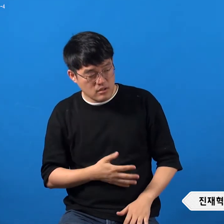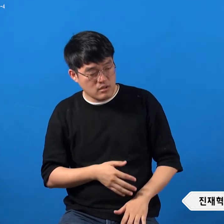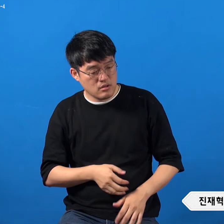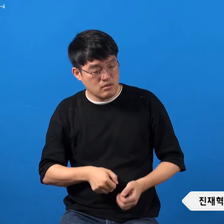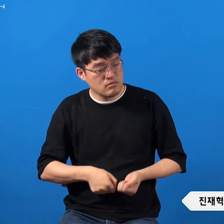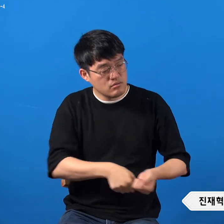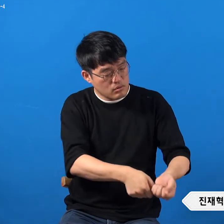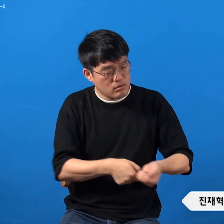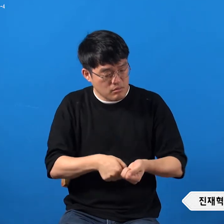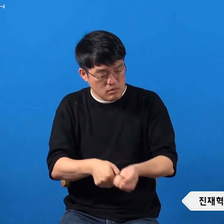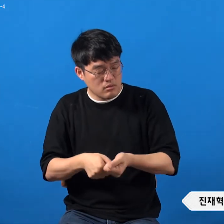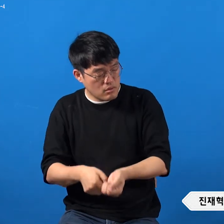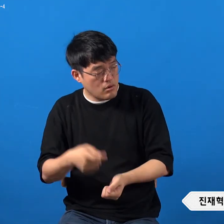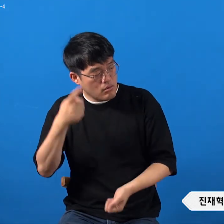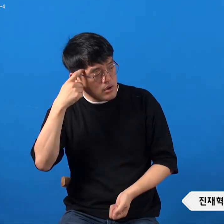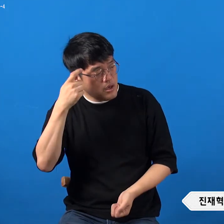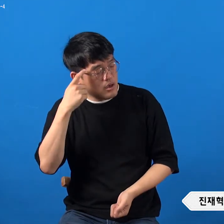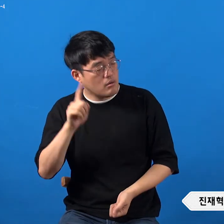청소하면서.